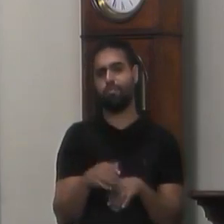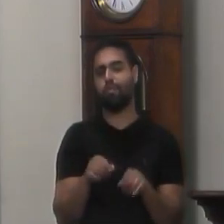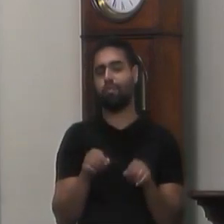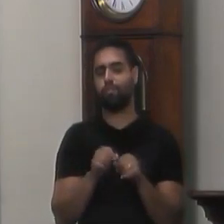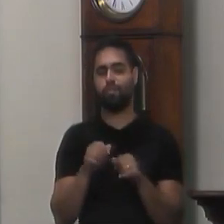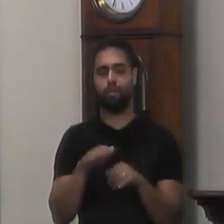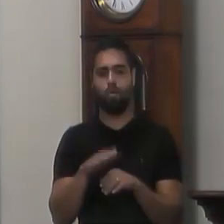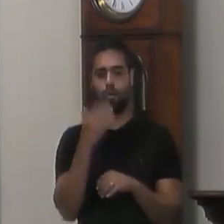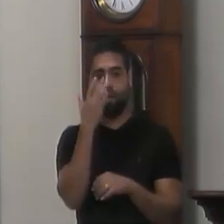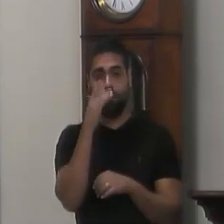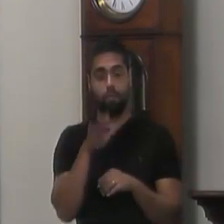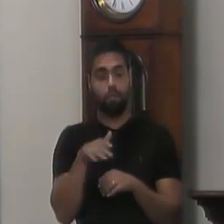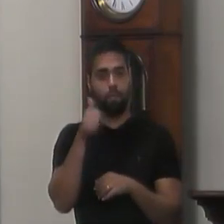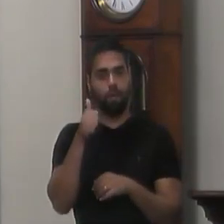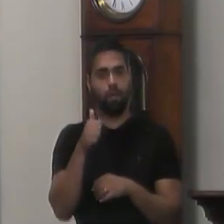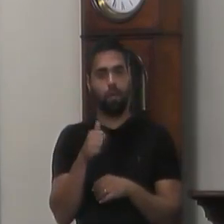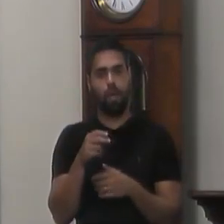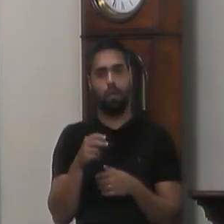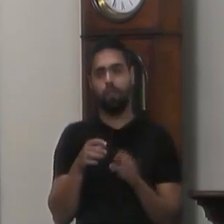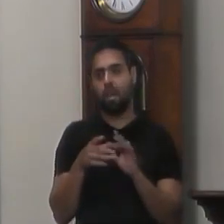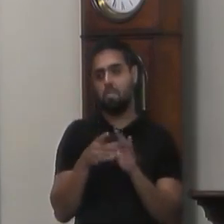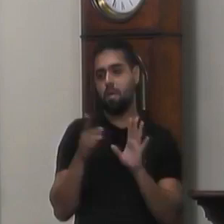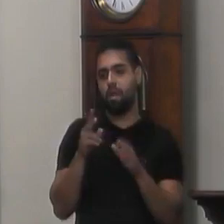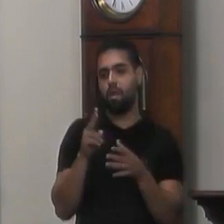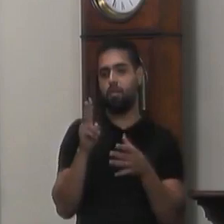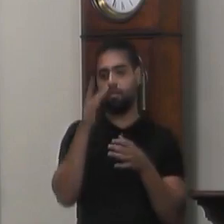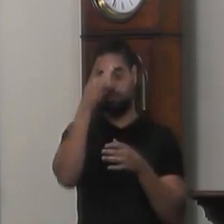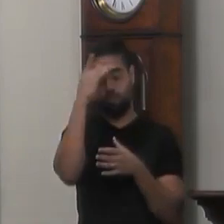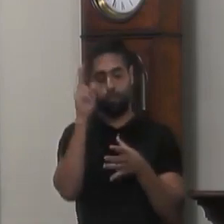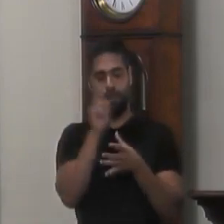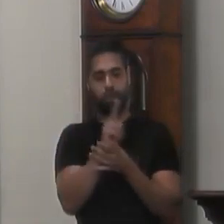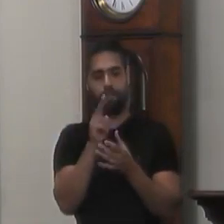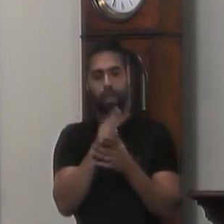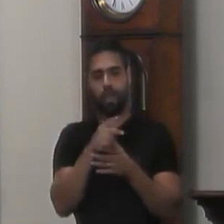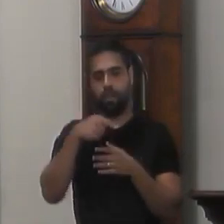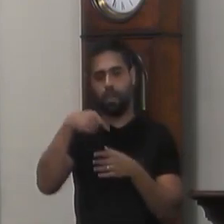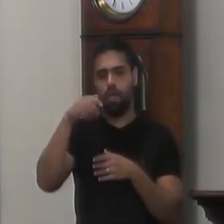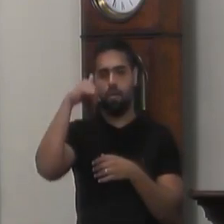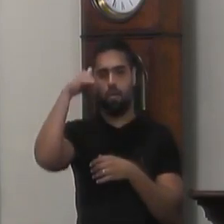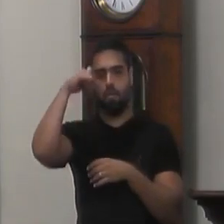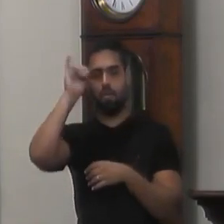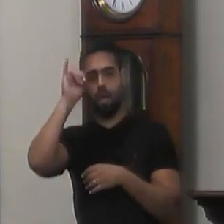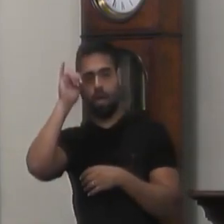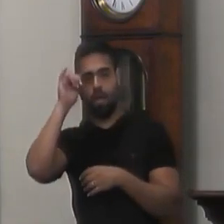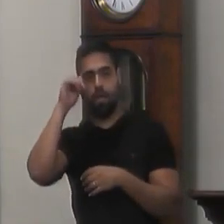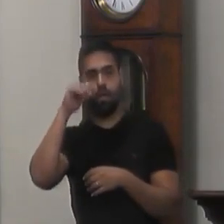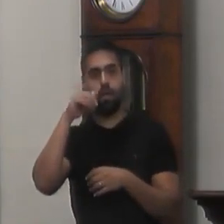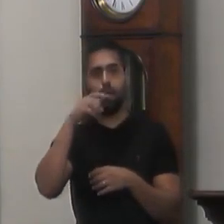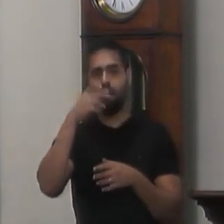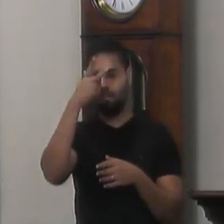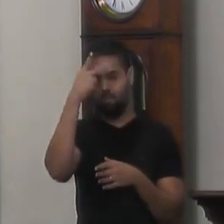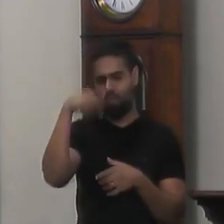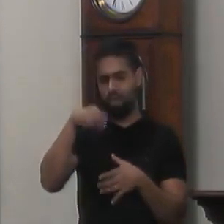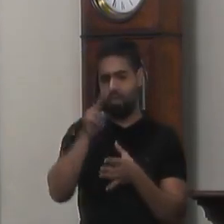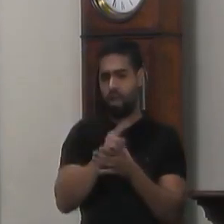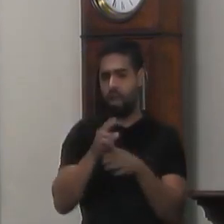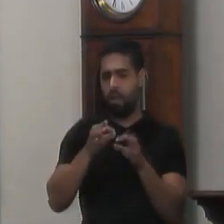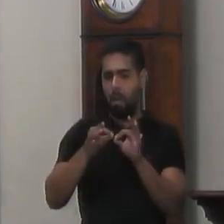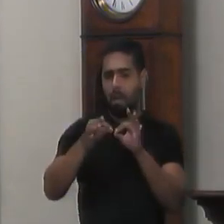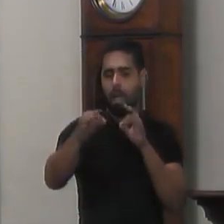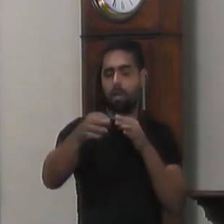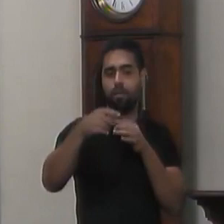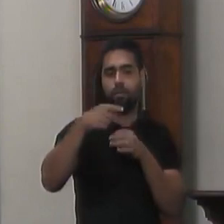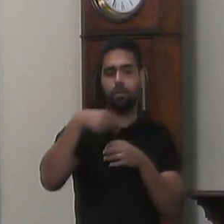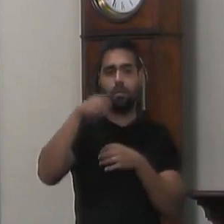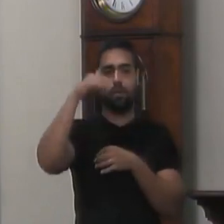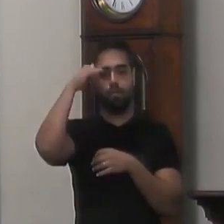nossa cidade, não deixar nossos valencianos ir para Rio Preto, para Barra do Piraí, os valencianos estão indo para Barra do Piraí e está